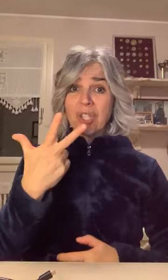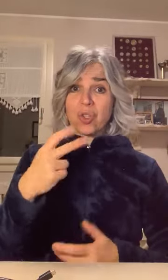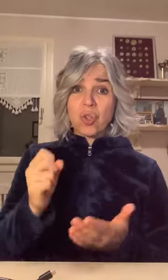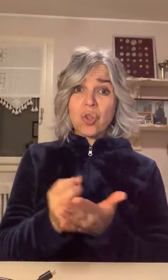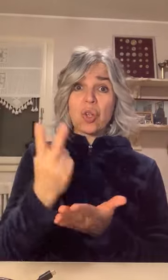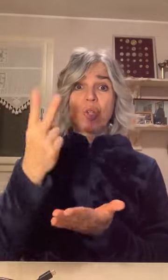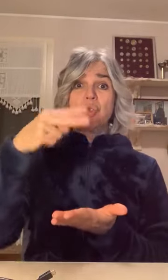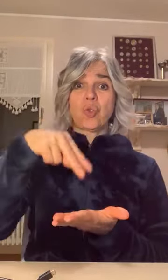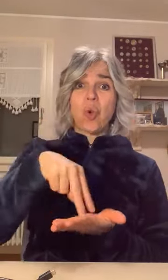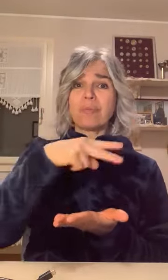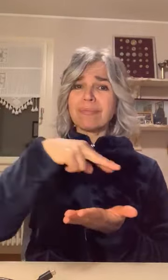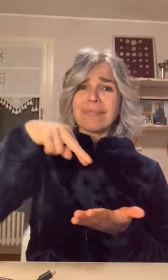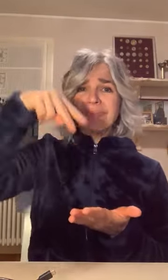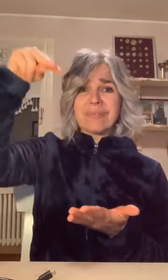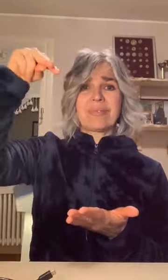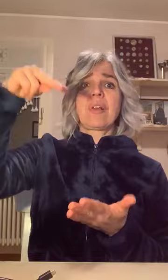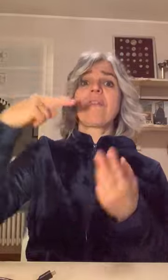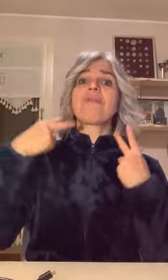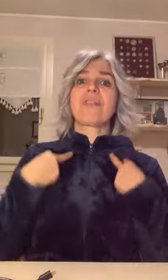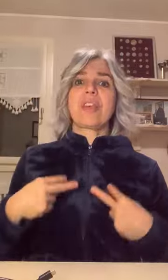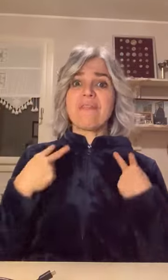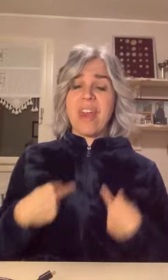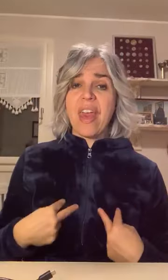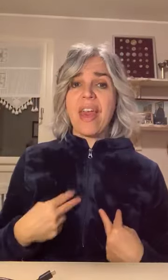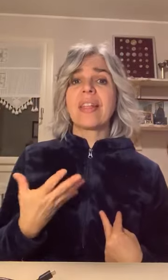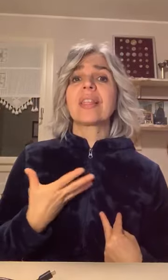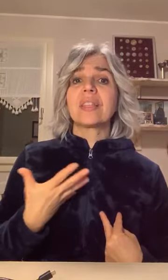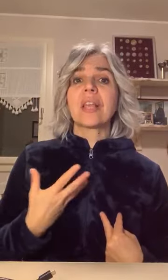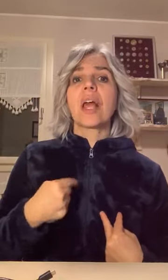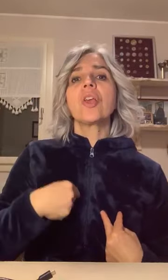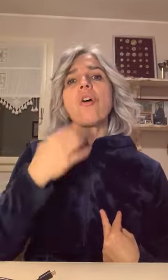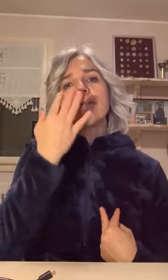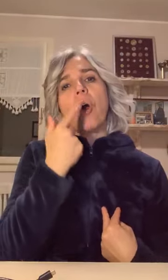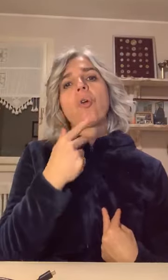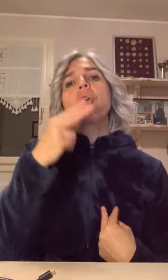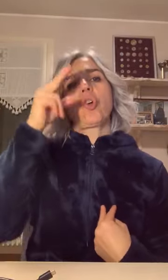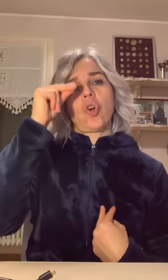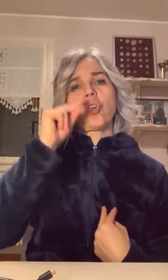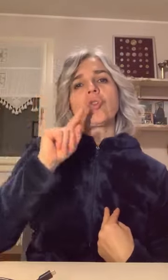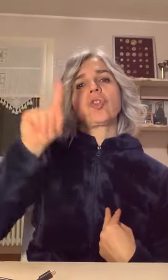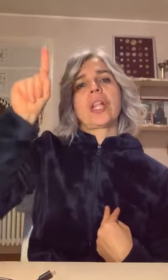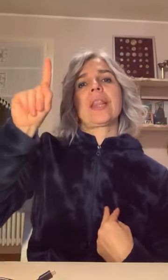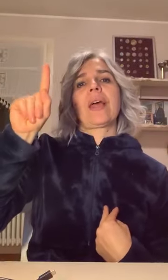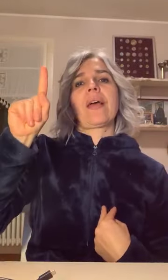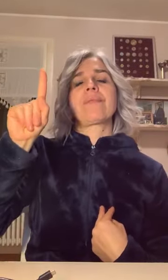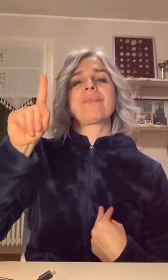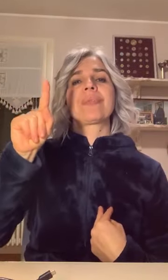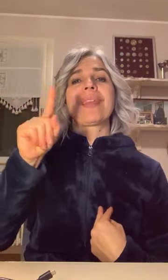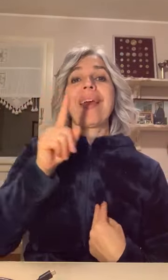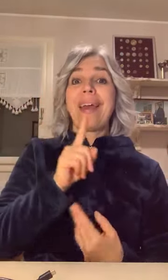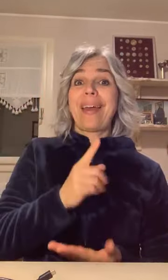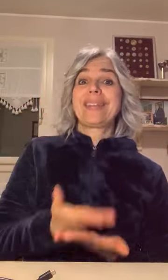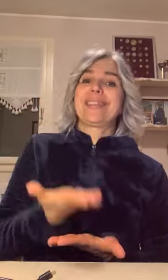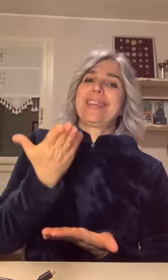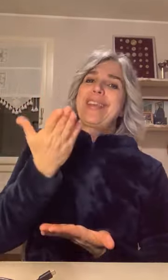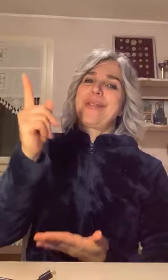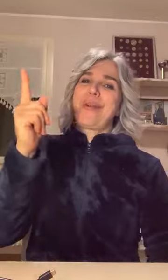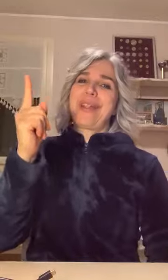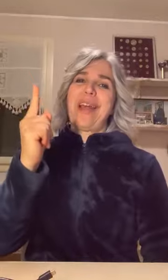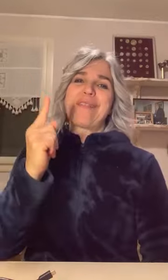vivente, io voglio conoscerti, voglio sperimentarti nel mio cuore. E il Signore è venuto nel mio cuore, ha parlato al mio cuore, ha